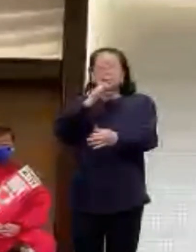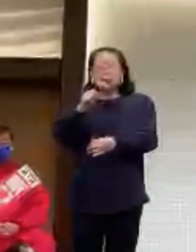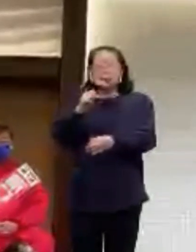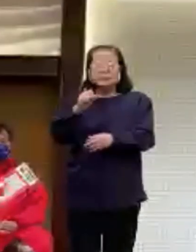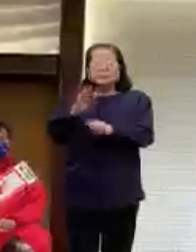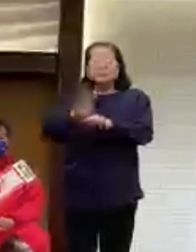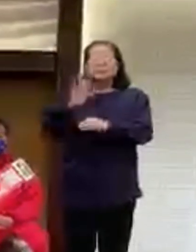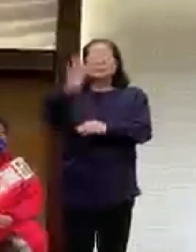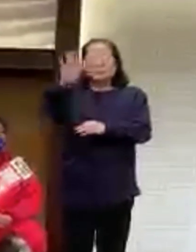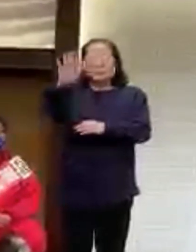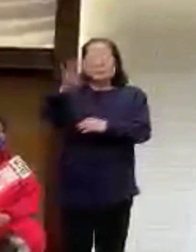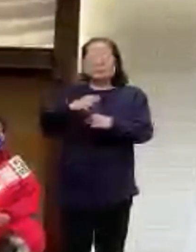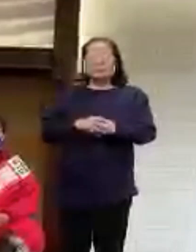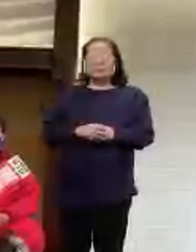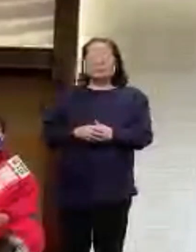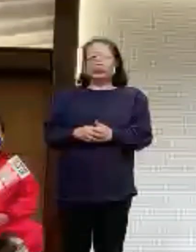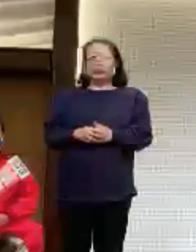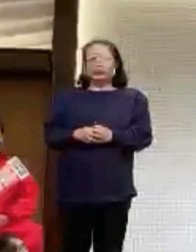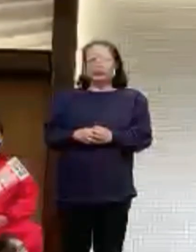以降脈々と